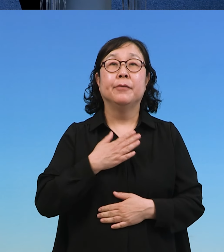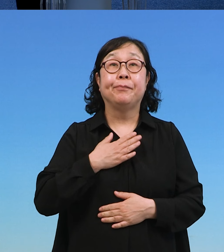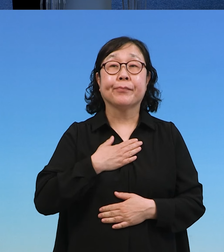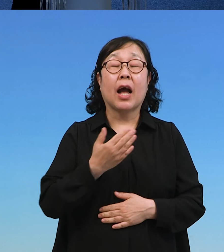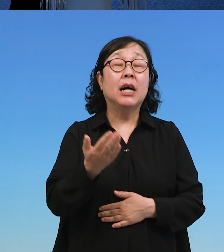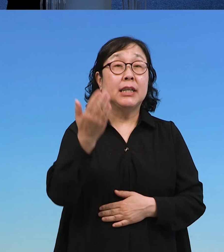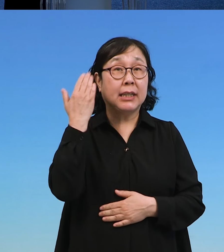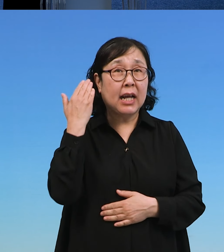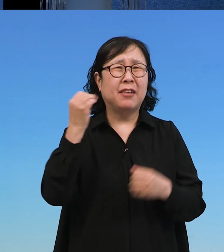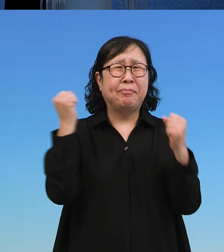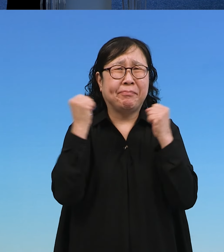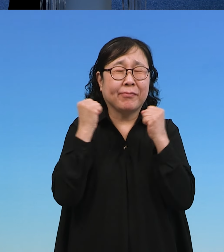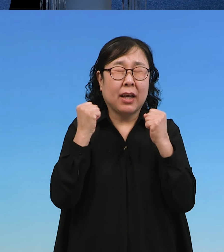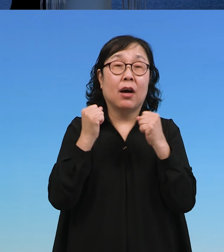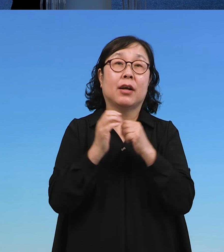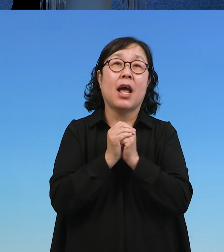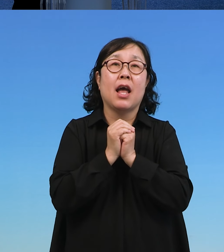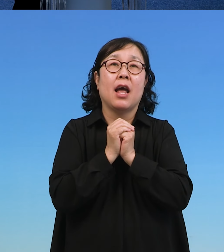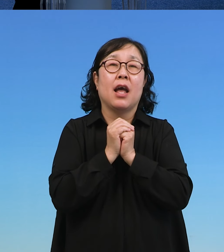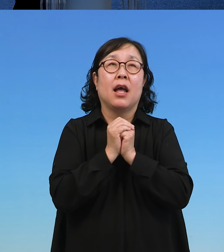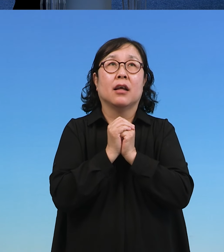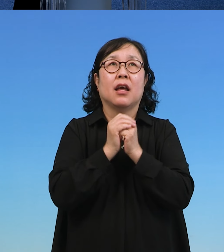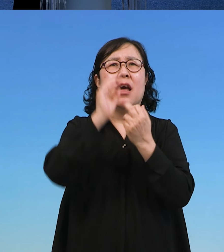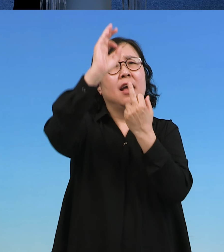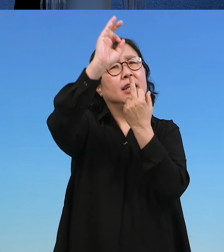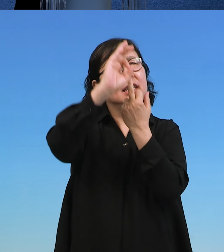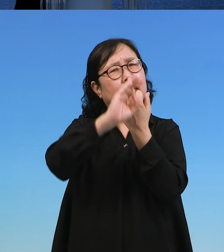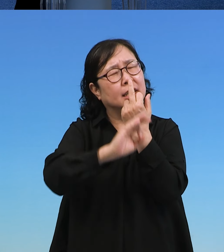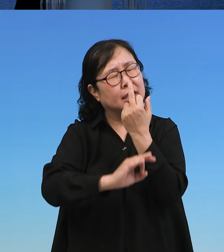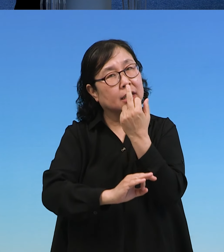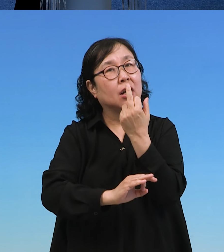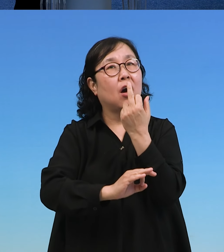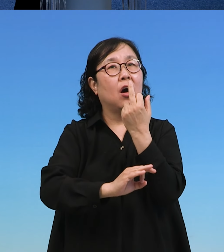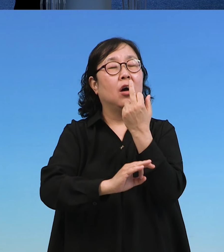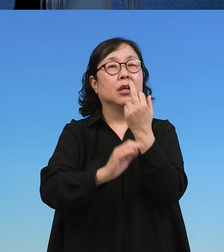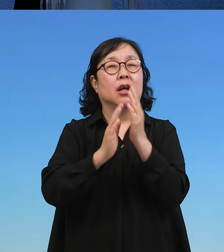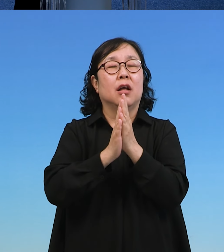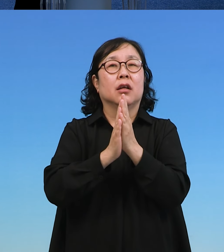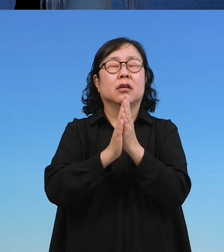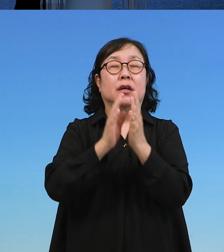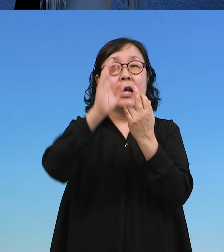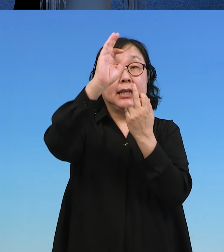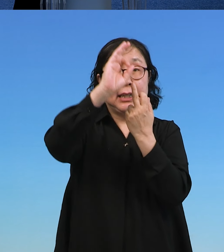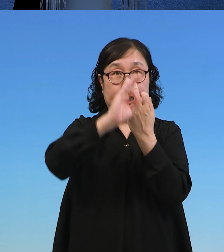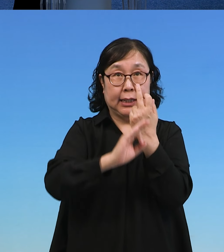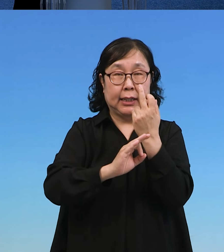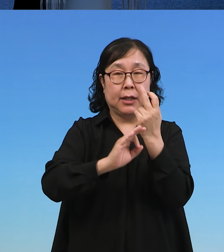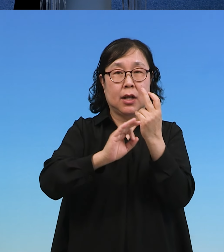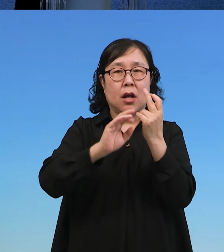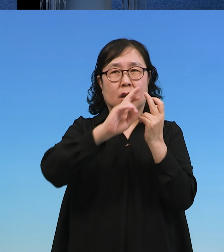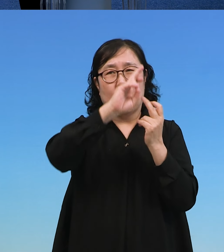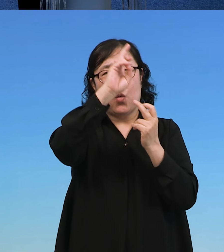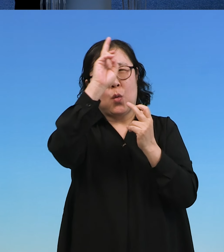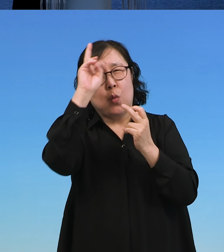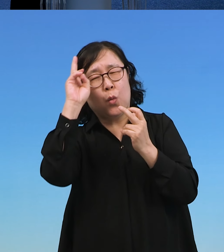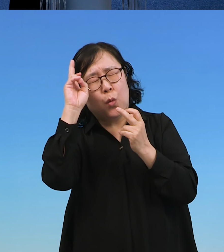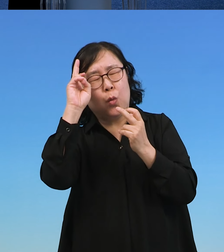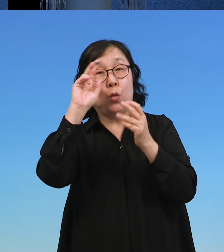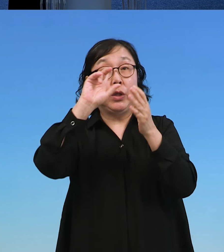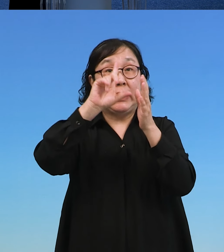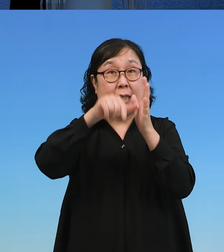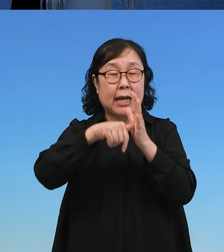저는 지난 겨울에 이제 낙조라고 그러지 않습니까? 해가 뉘엿뉘엿 기우는 그 오후 늦은